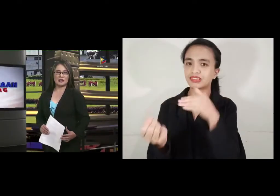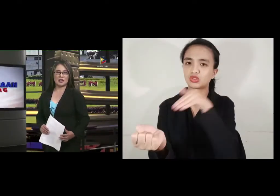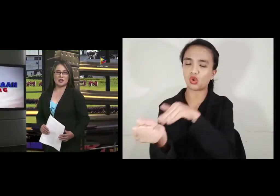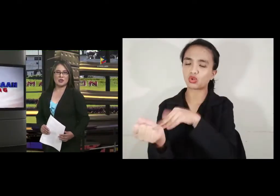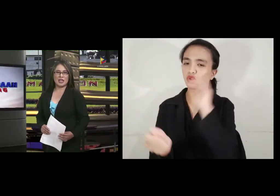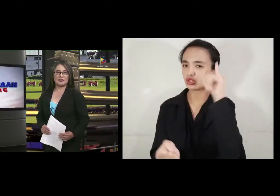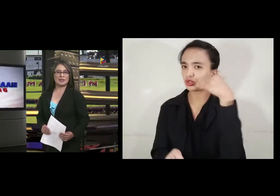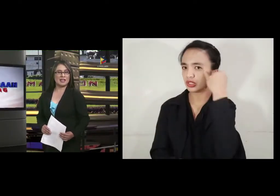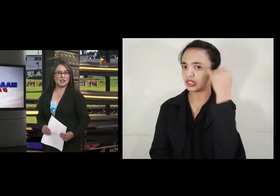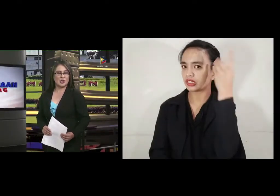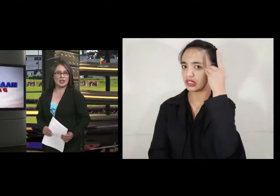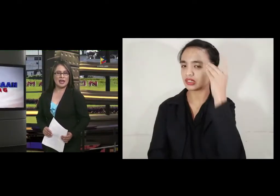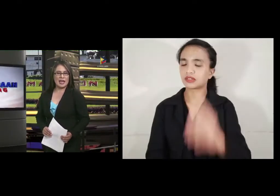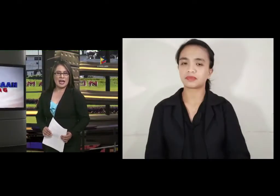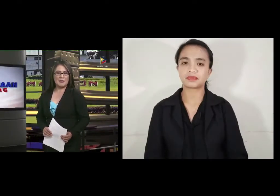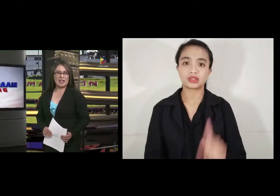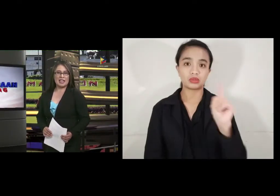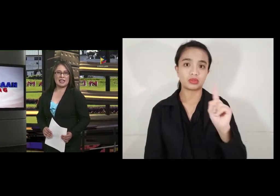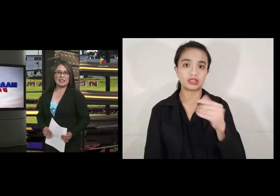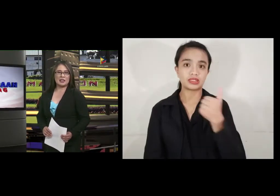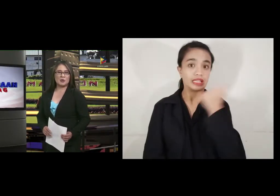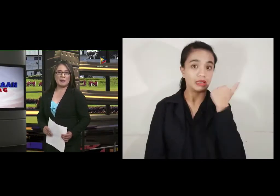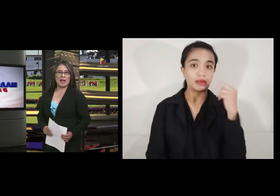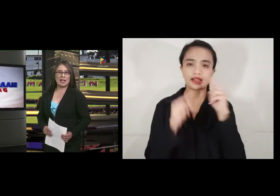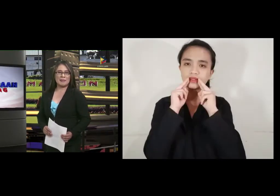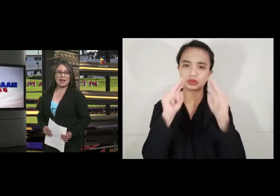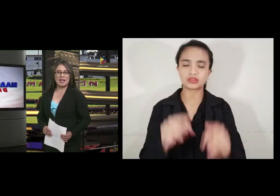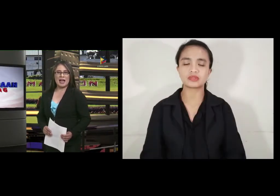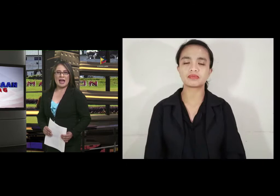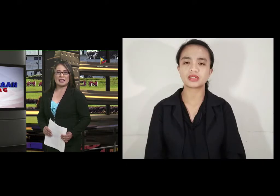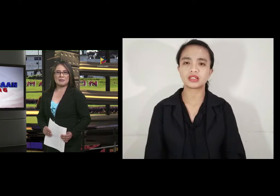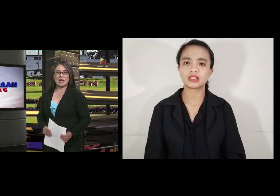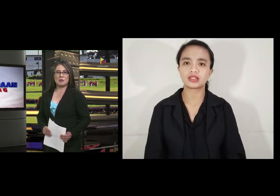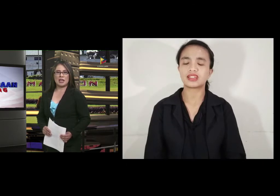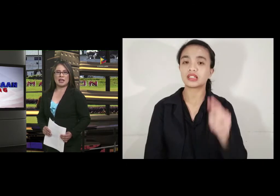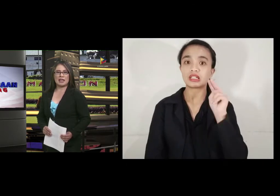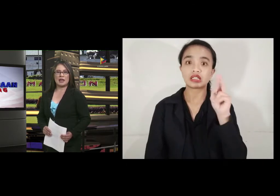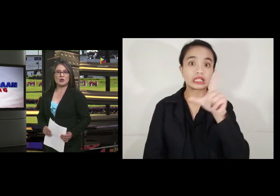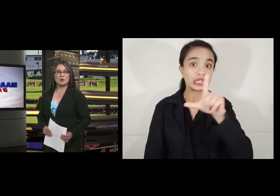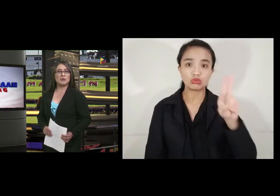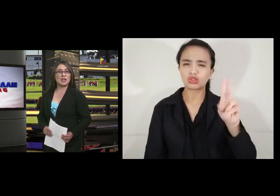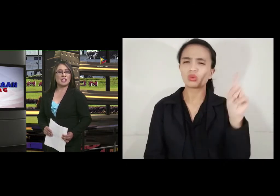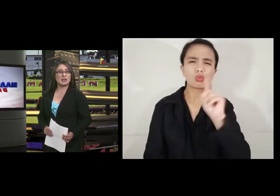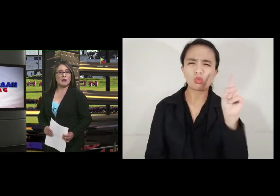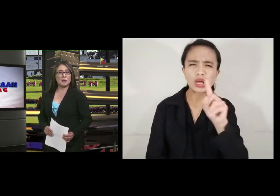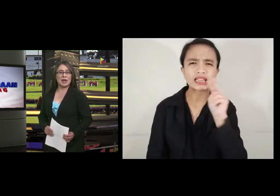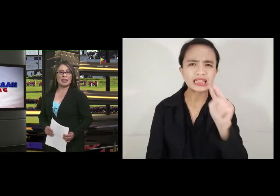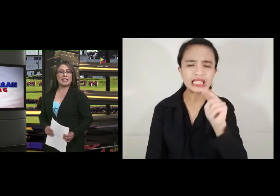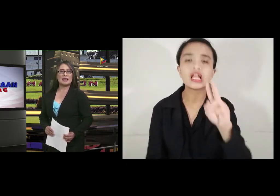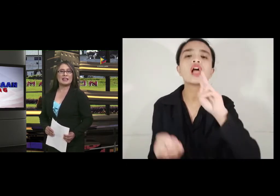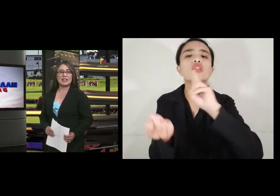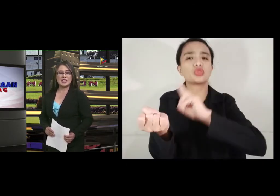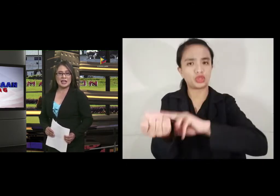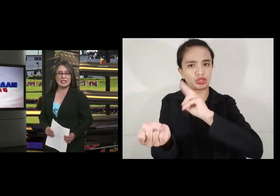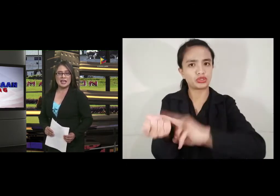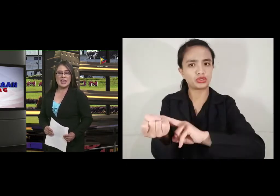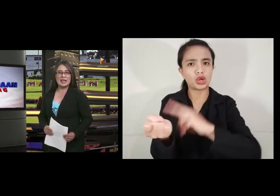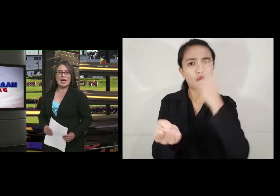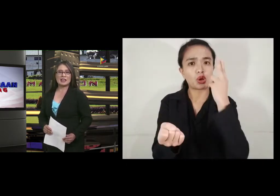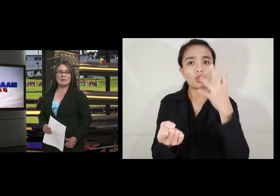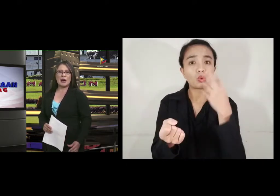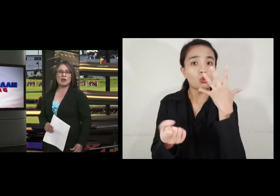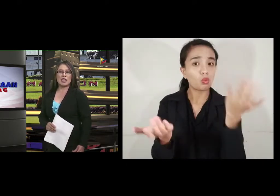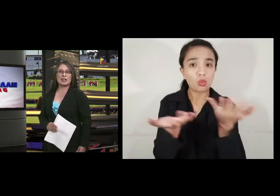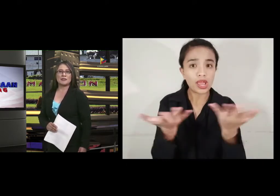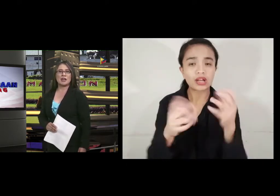Pagyamanan Dr. Joseph Delson, kabayatan na iti dumapay adamag, agsapsabol itati La Union Provincial Government iti nurses